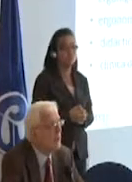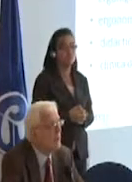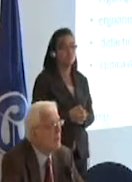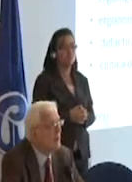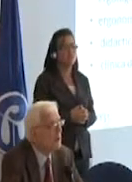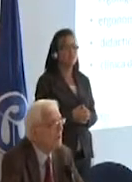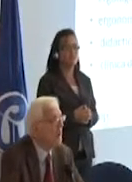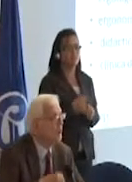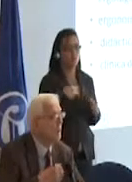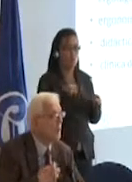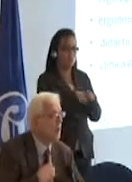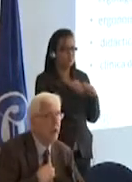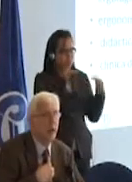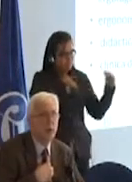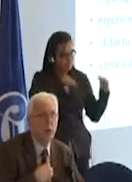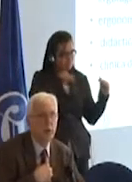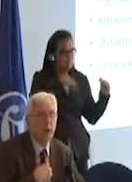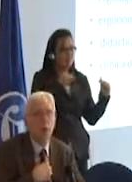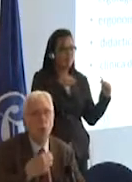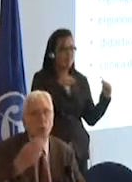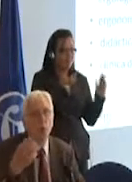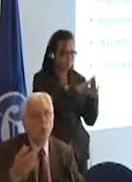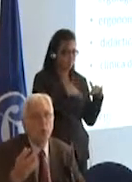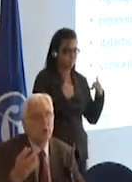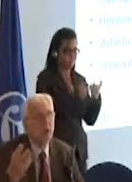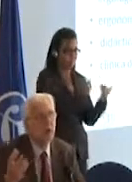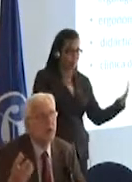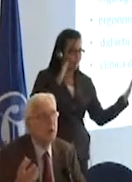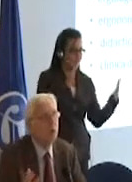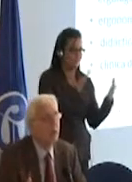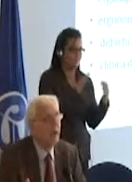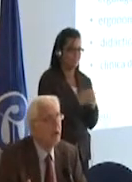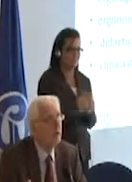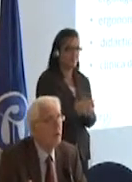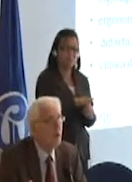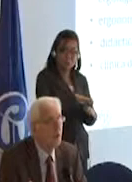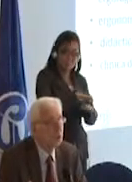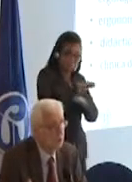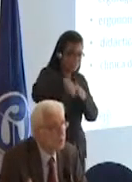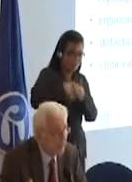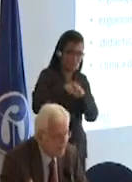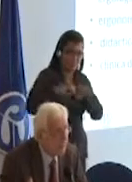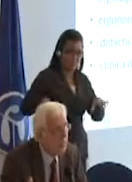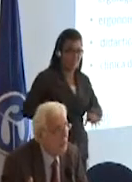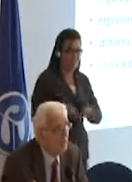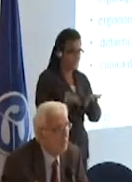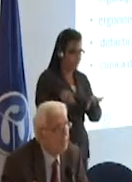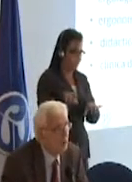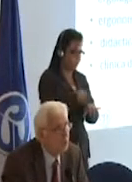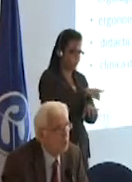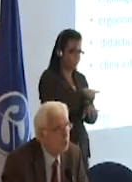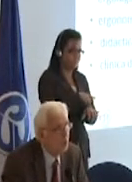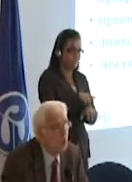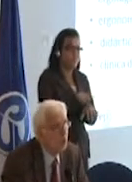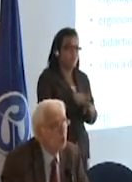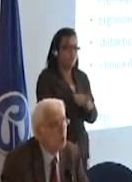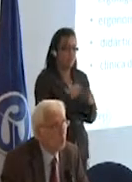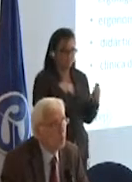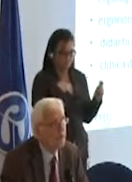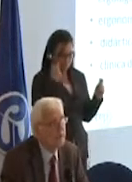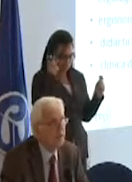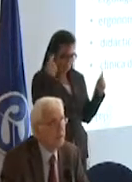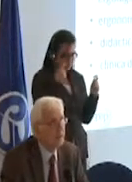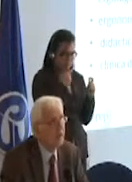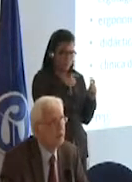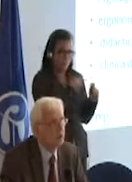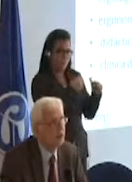mientras uno se mide, se enfrenta a lo real. Todas las actividades consisten en medirse consigo